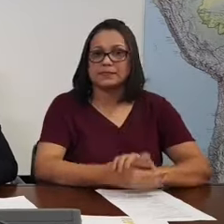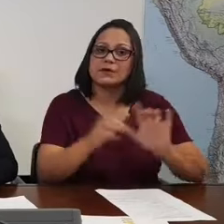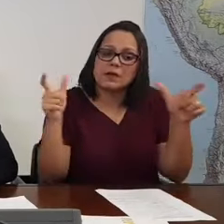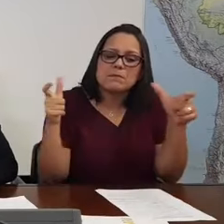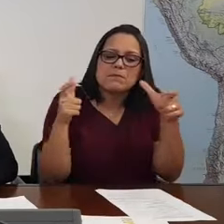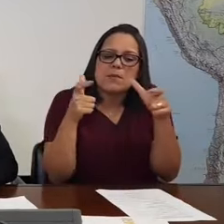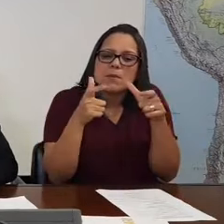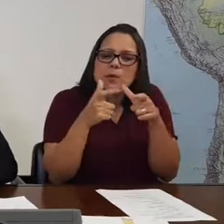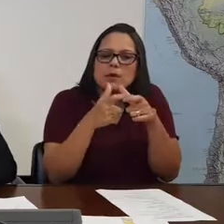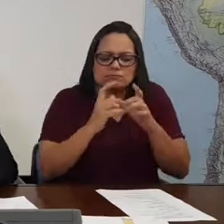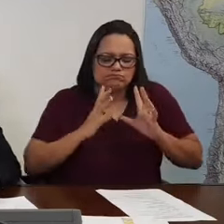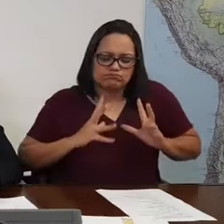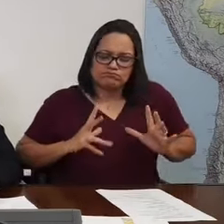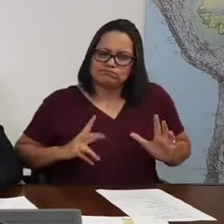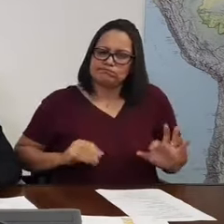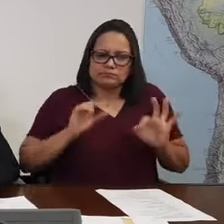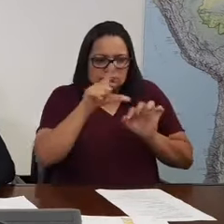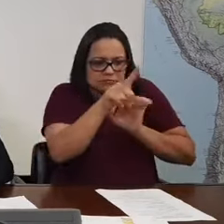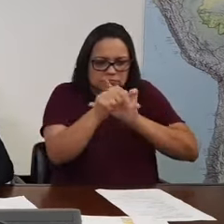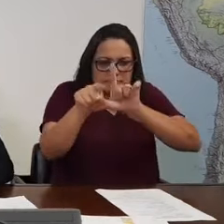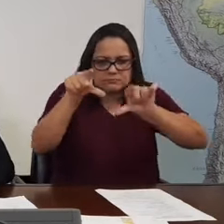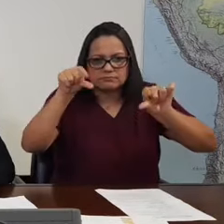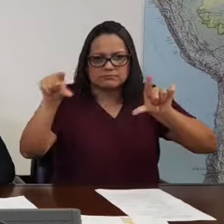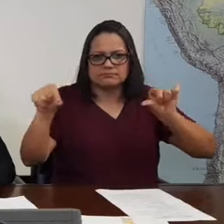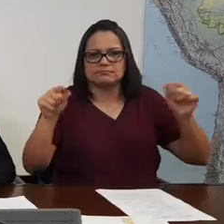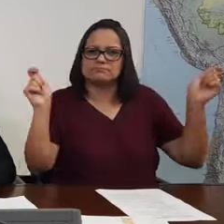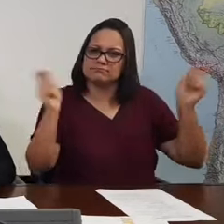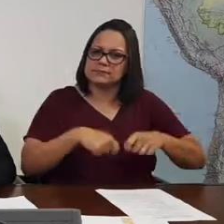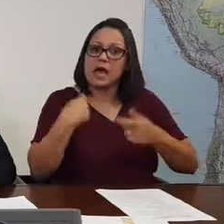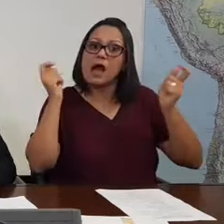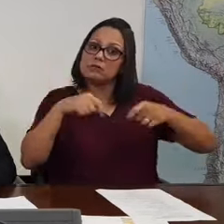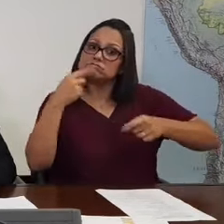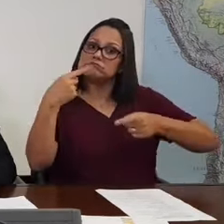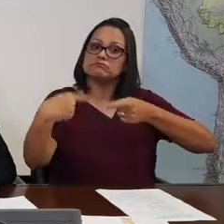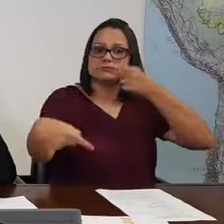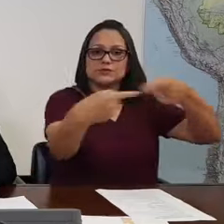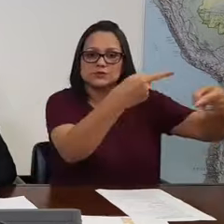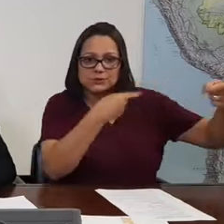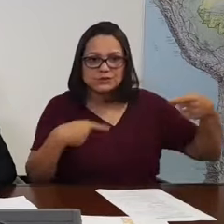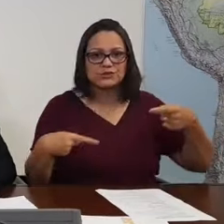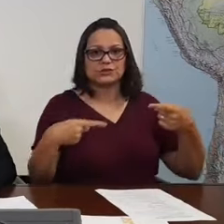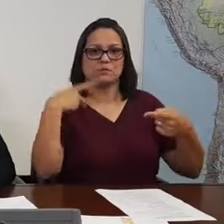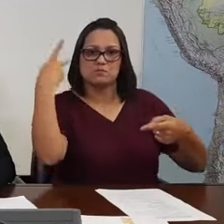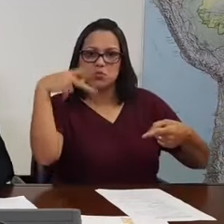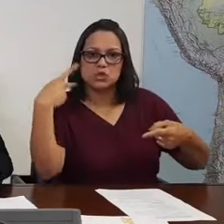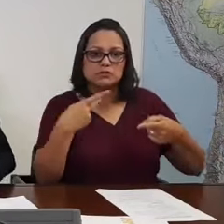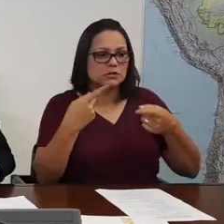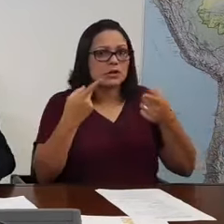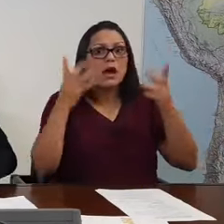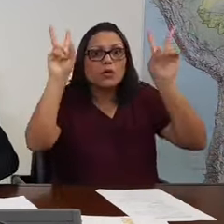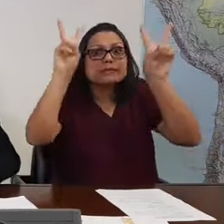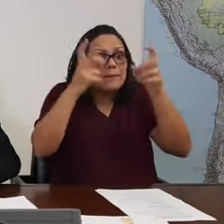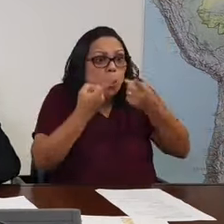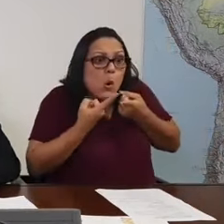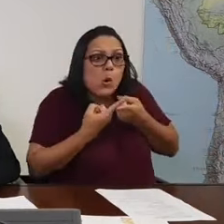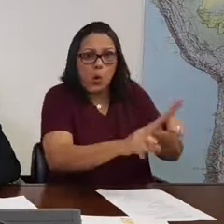menor, mais enxuto, mais seleto, temos condições de discutir uma boa política antidrogas que